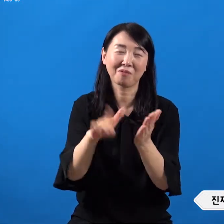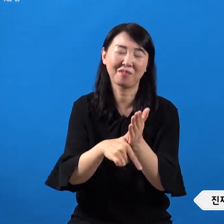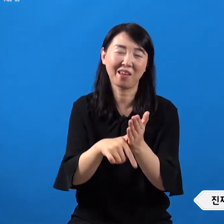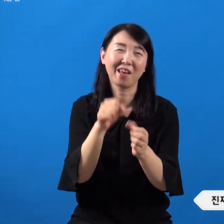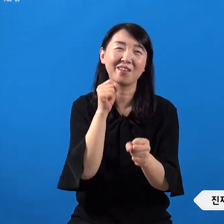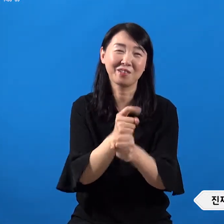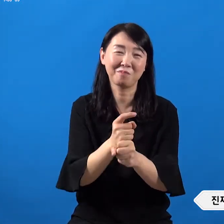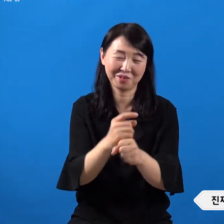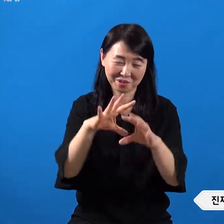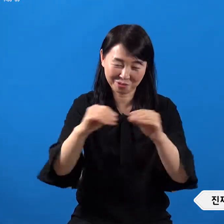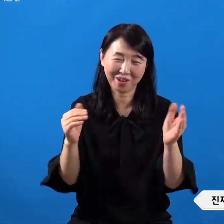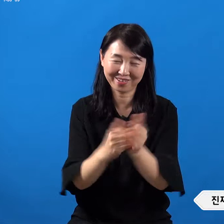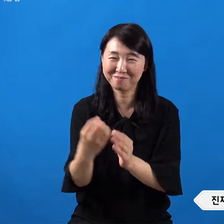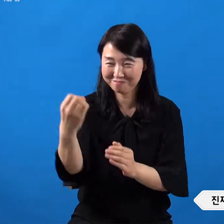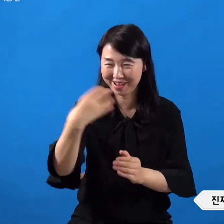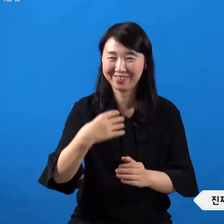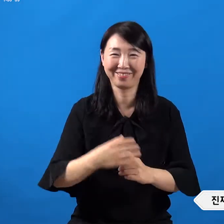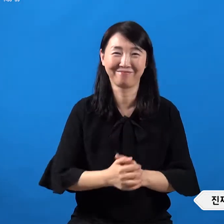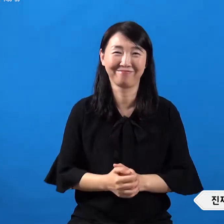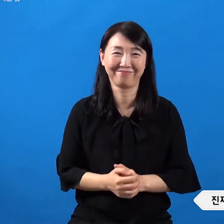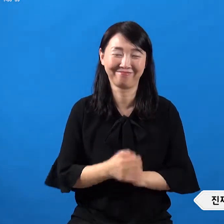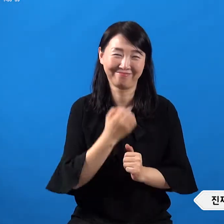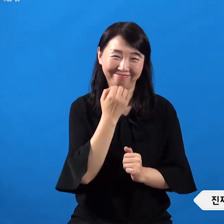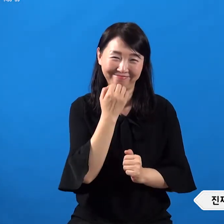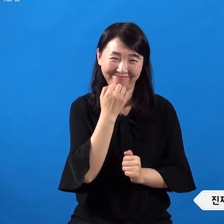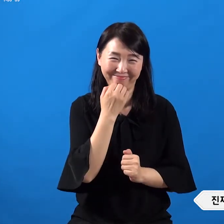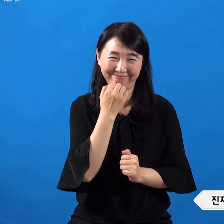때 다 녹았습니다.